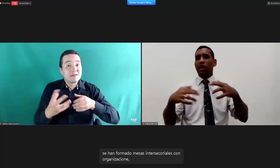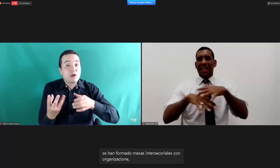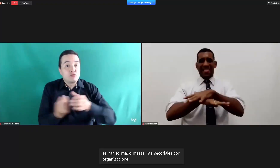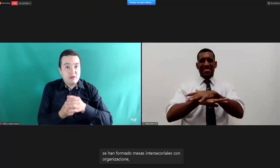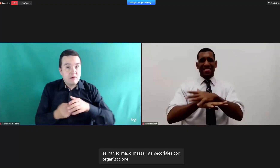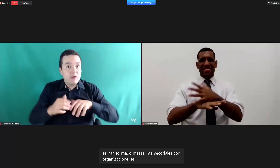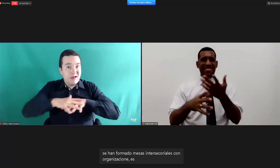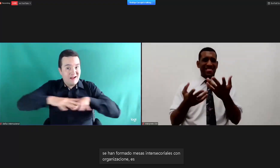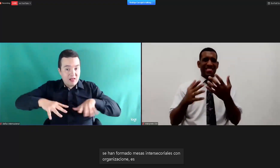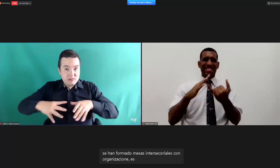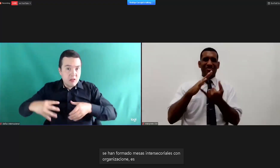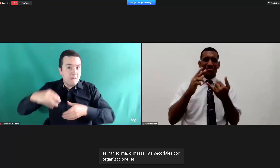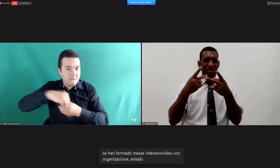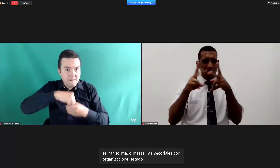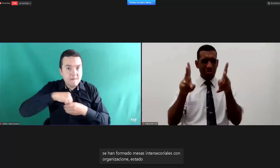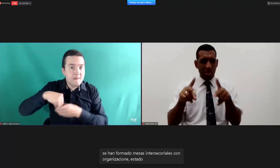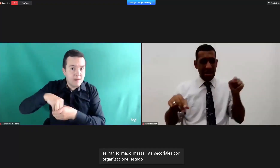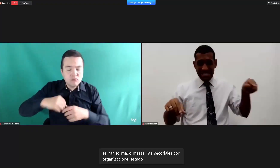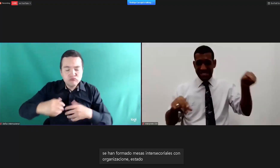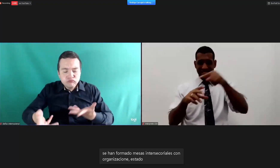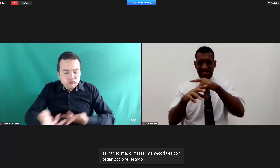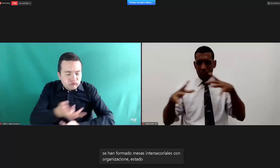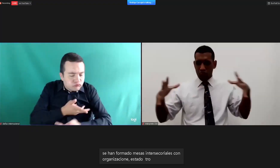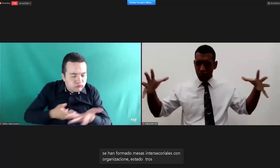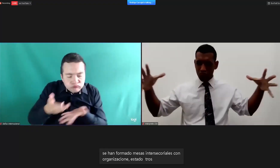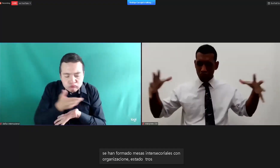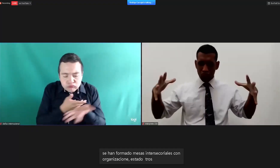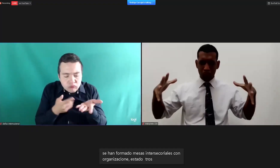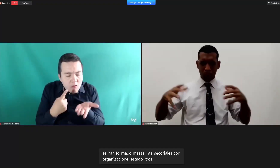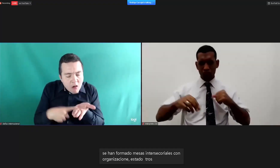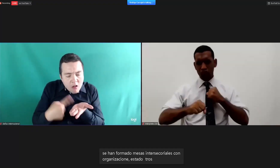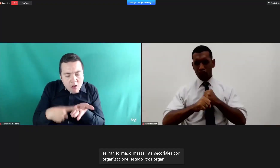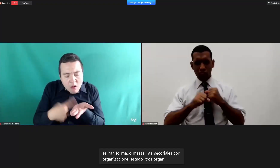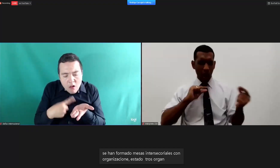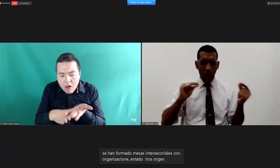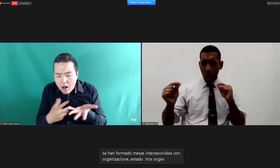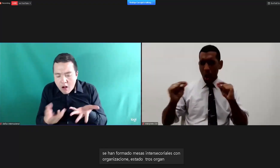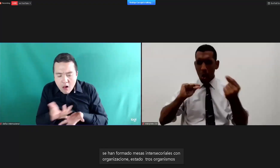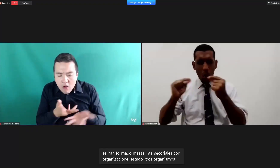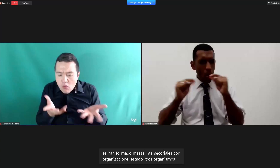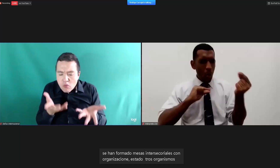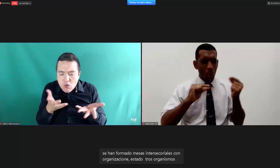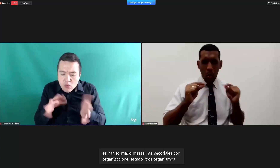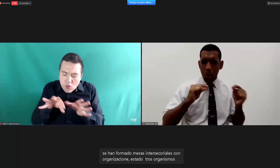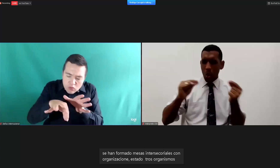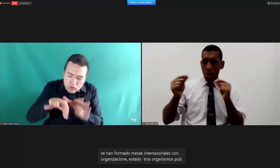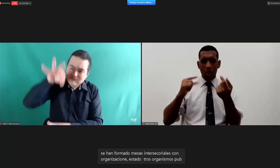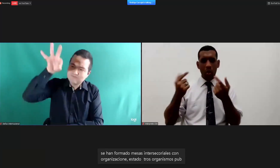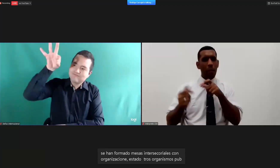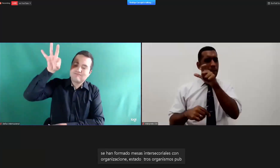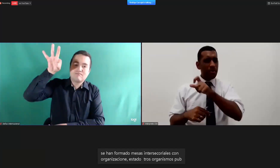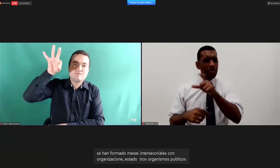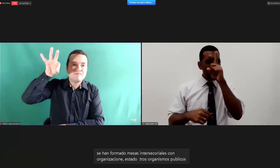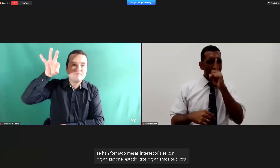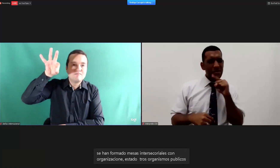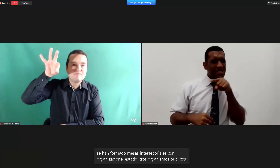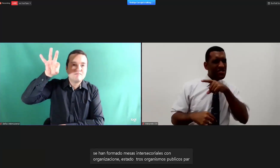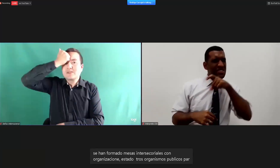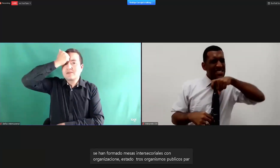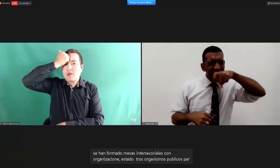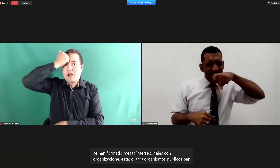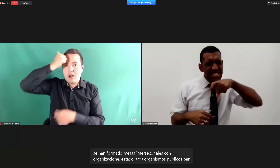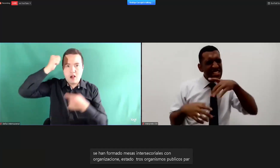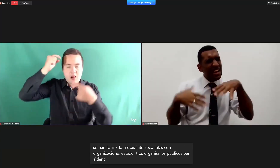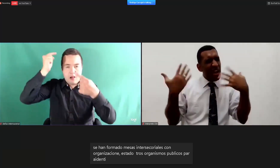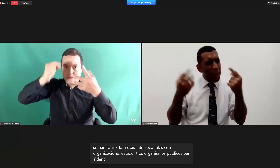públicos, para buscar e identificar las necesidades prioritarias que tienen las personas con discapacidad. Ahora, yo